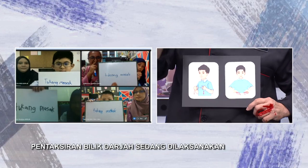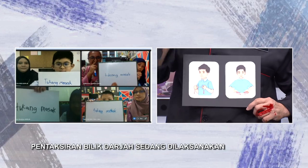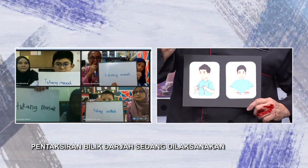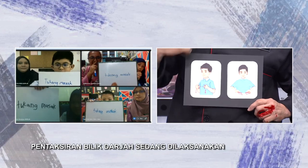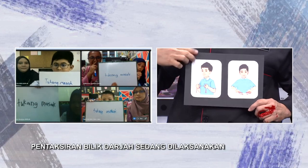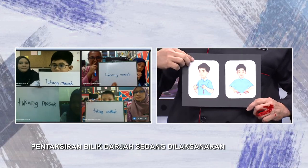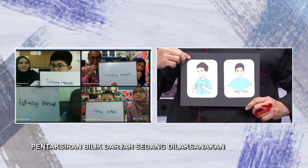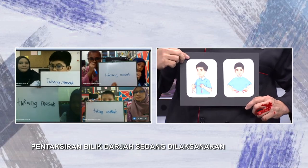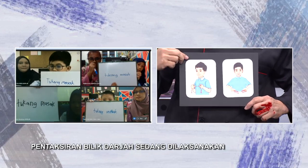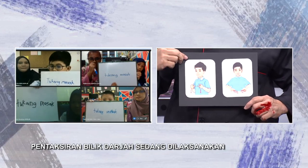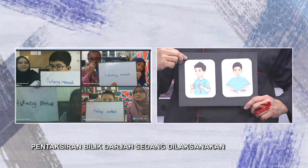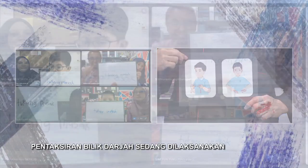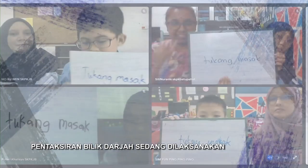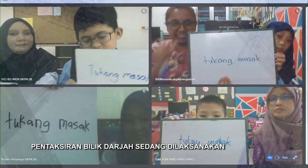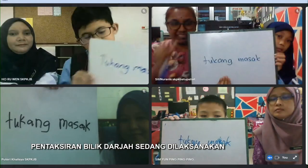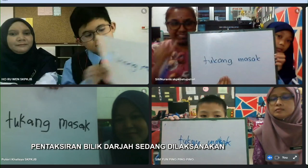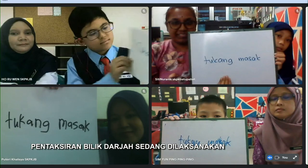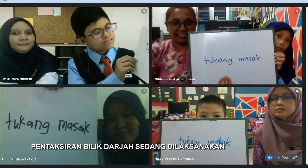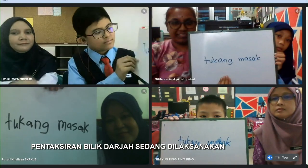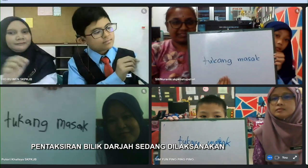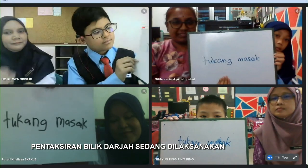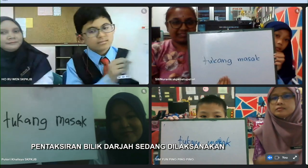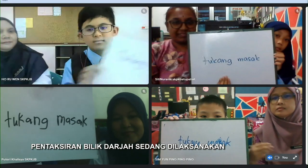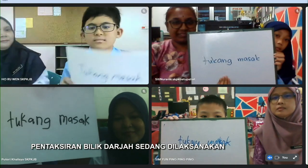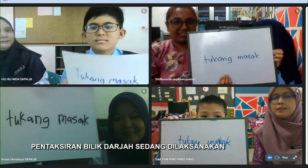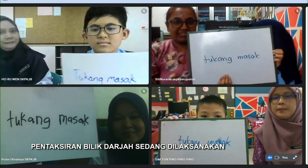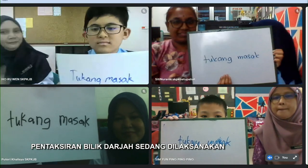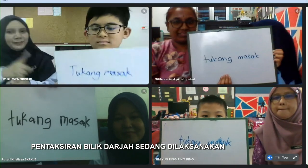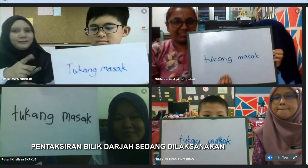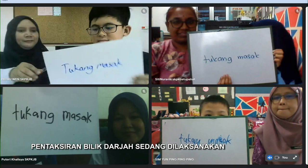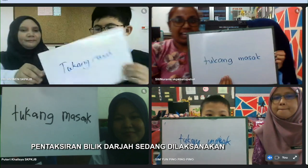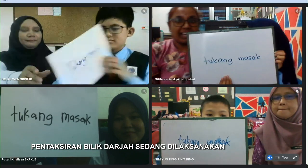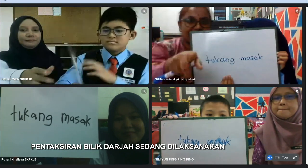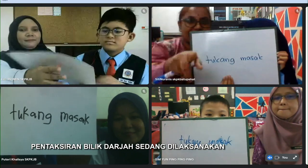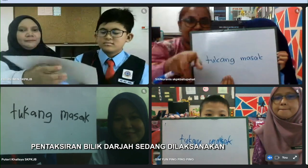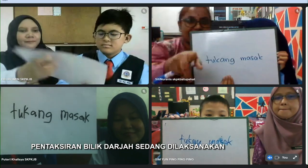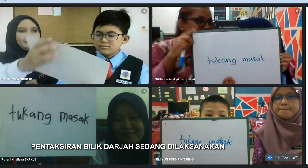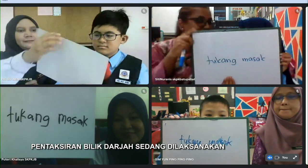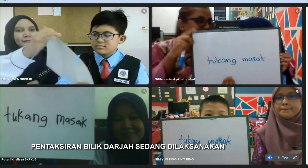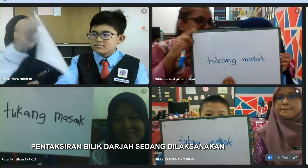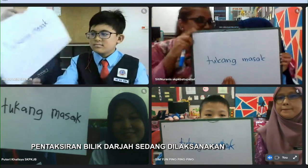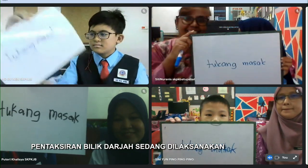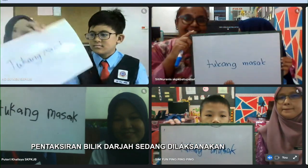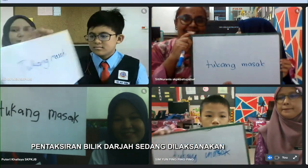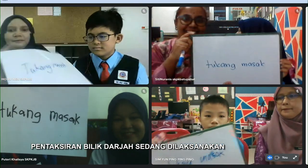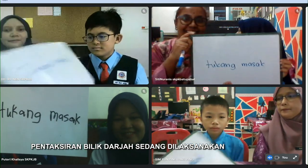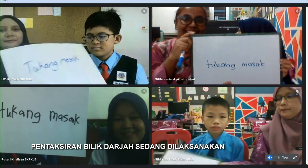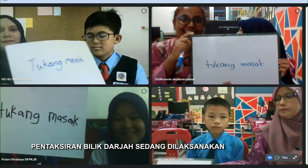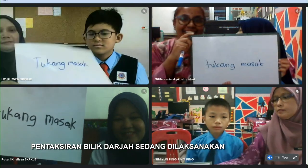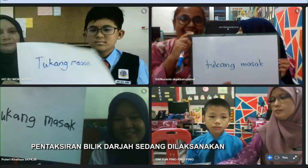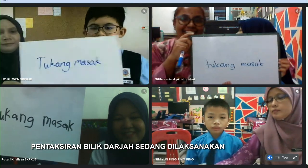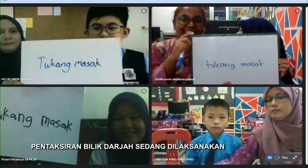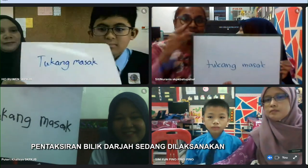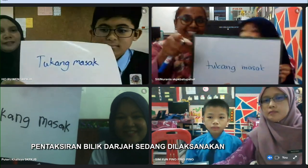bagus. Semua pandai. Betul. Yeah. Ah, semua pandai lah. Tanya. Tanya.